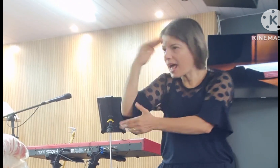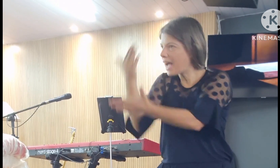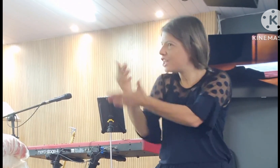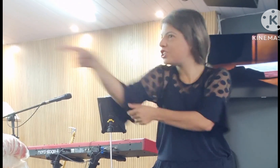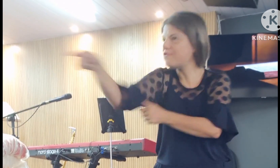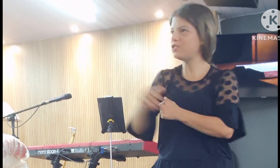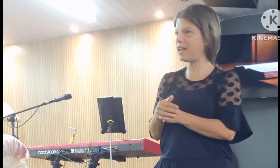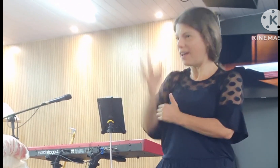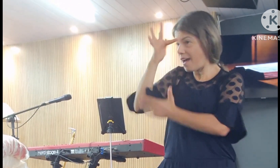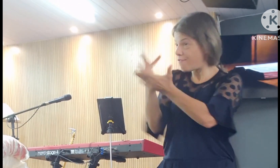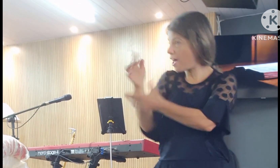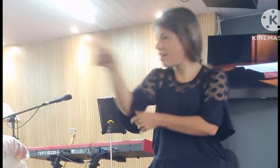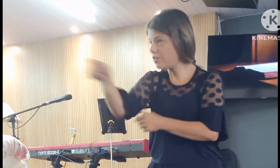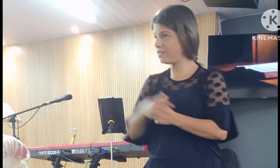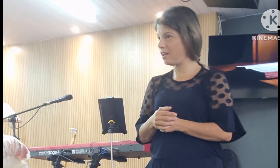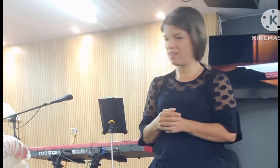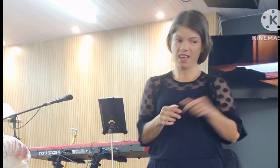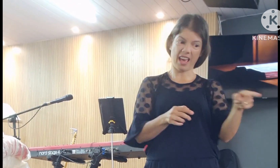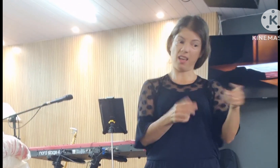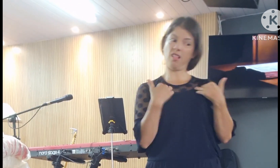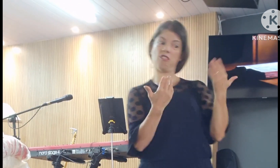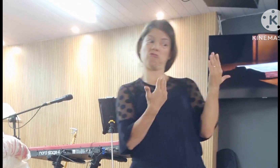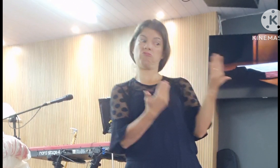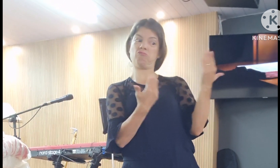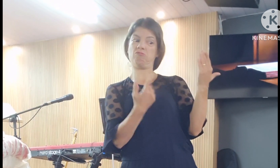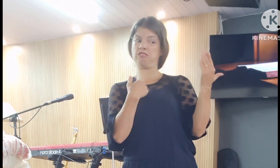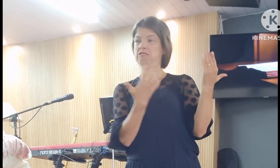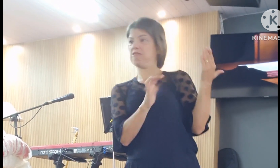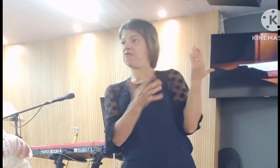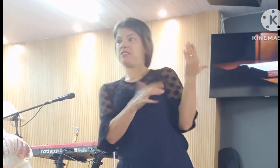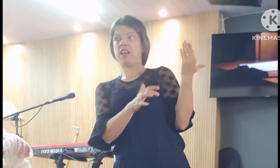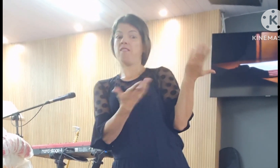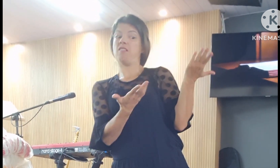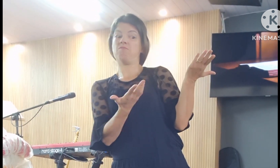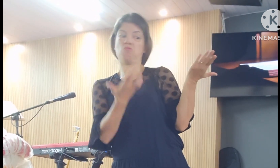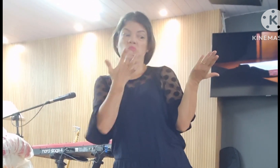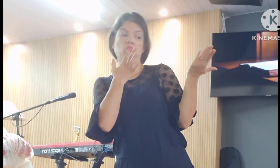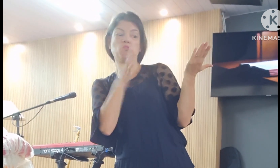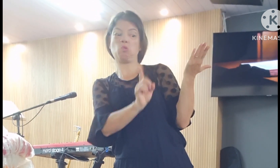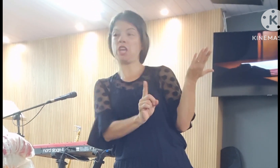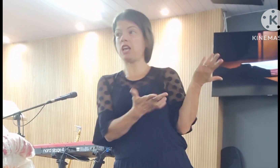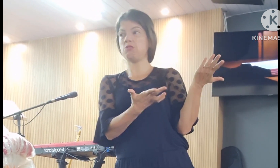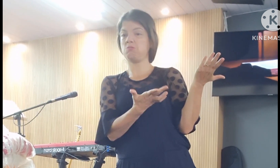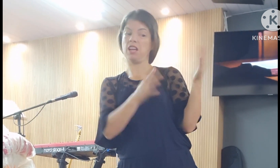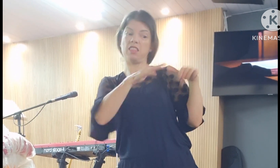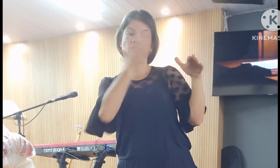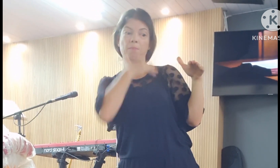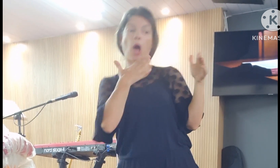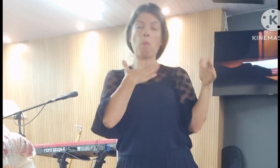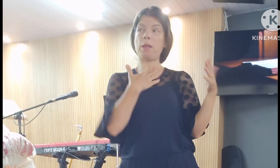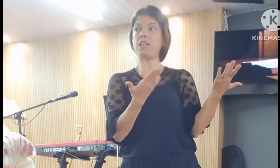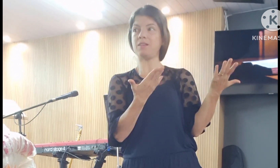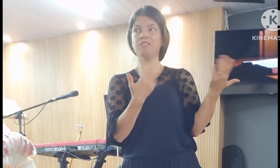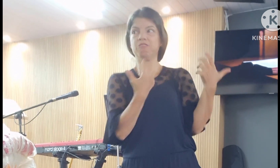Você é salvo através de Jesus. Não é pelo que você faz, não é pelo que você fez ou deixou